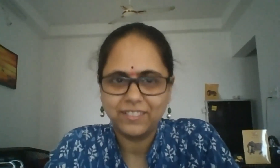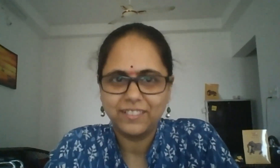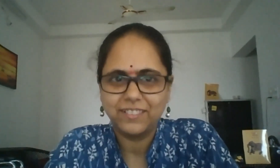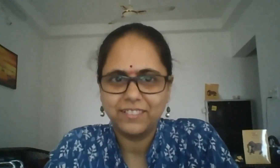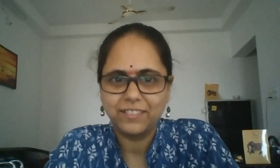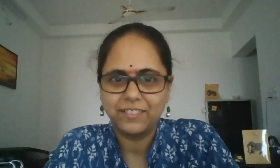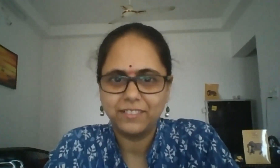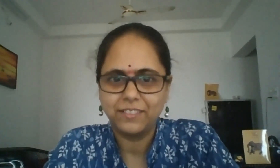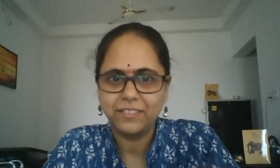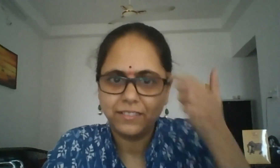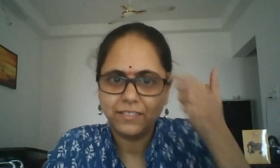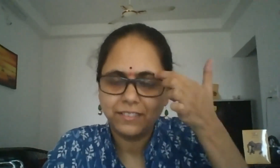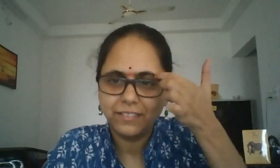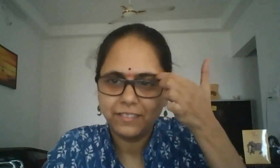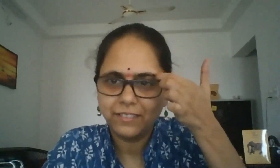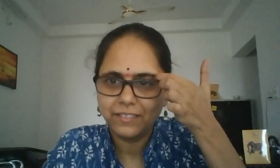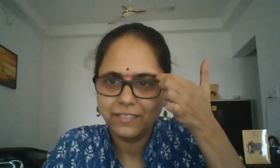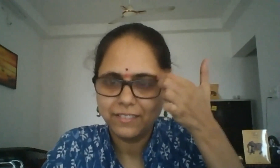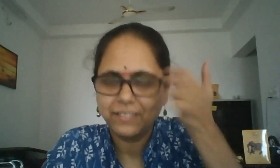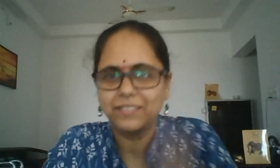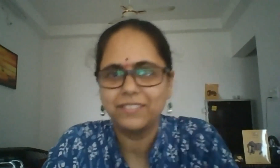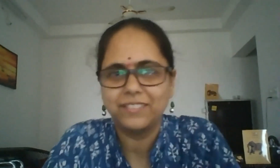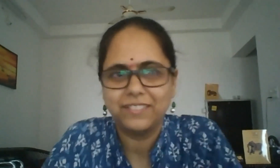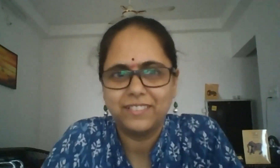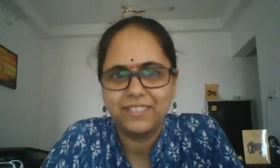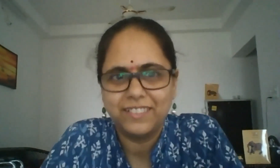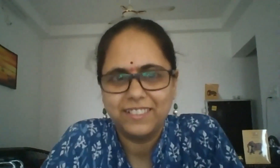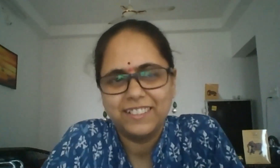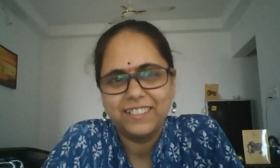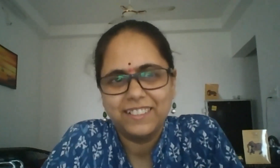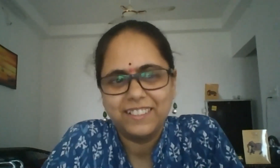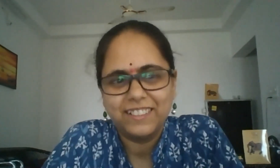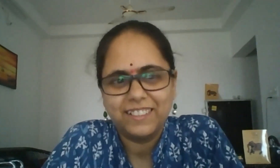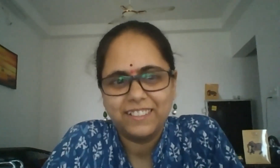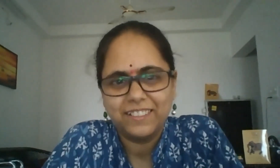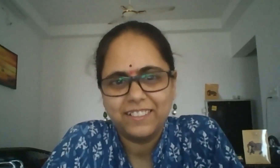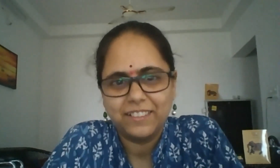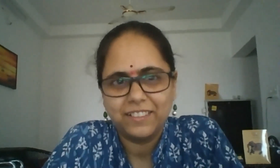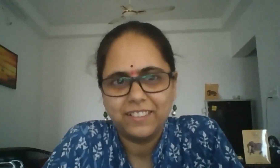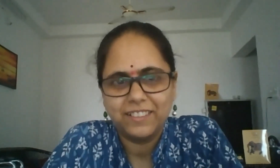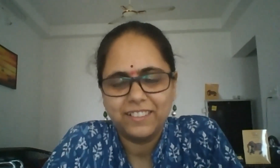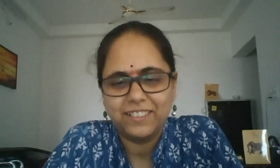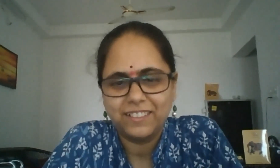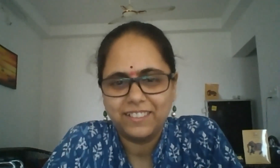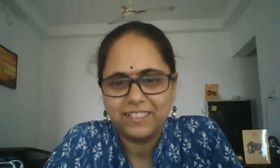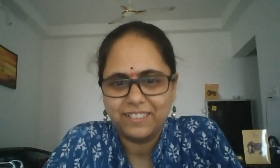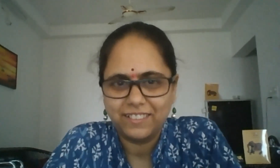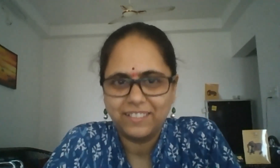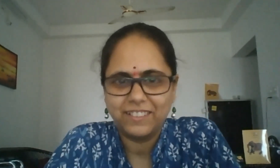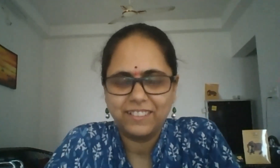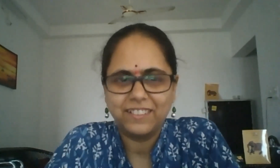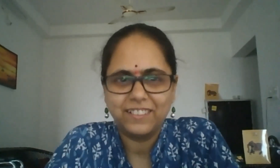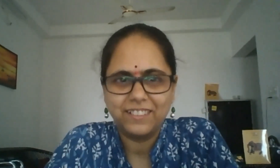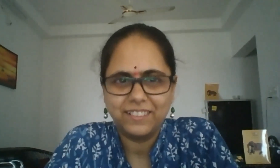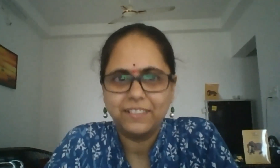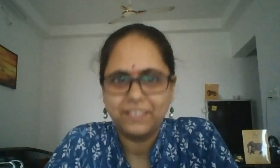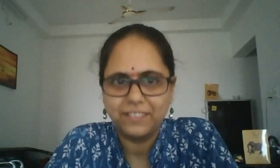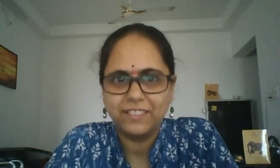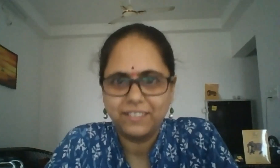will be having the same thing. And yeah, I would request you to also come back again, maybe a month